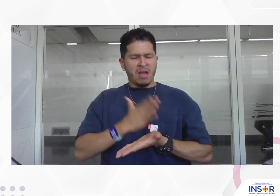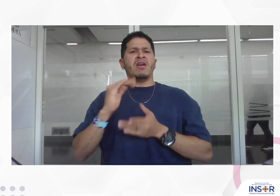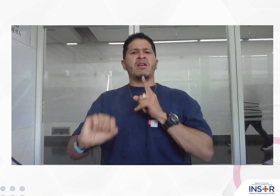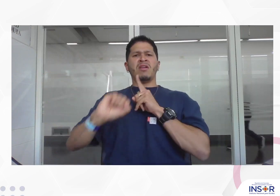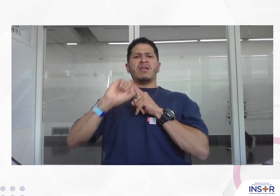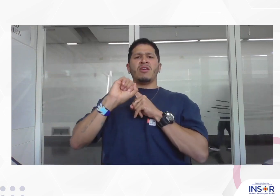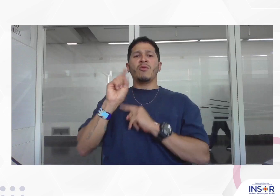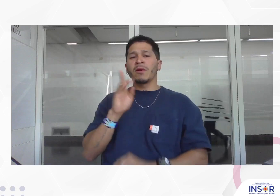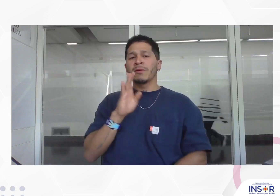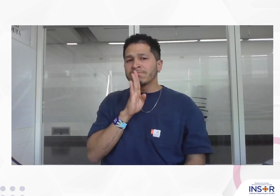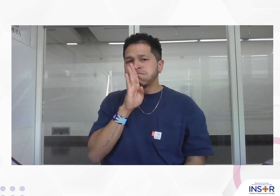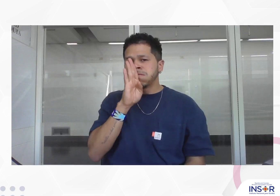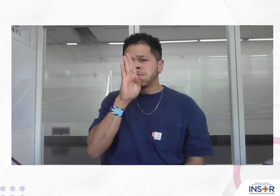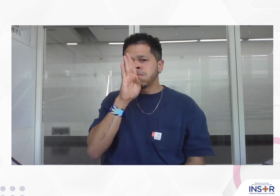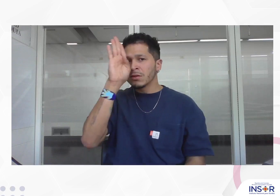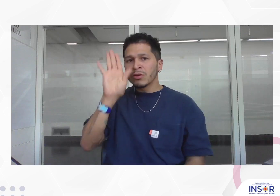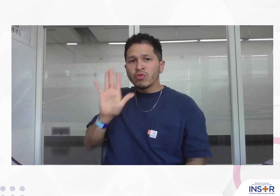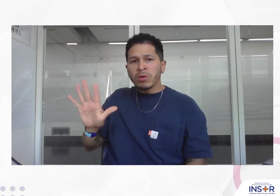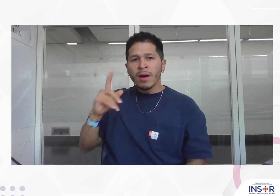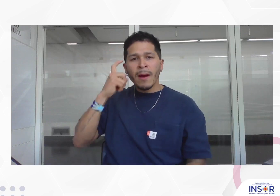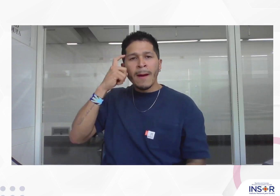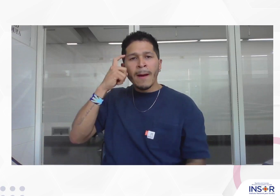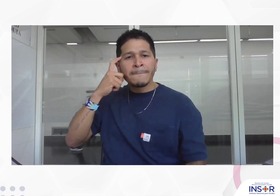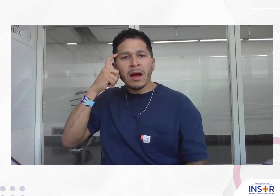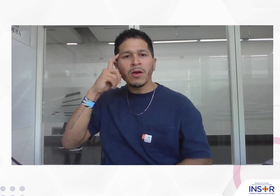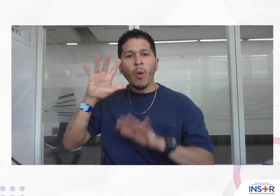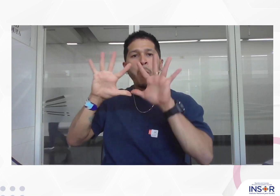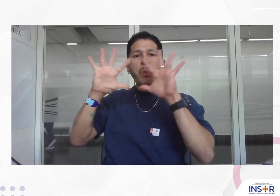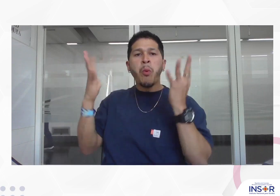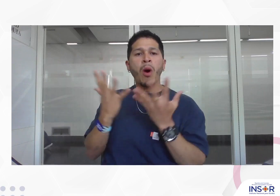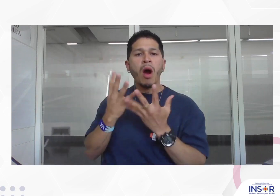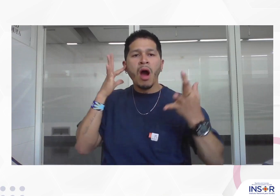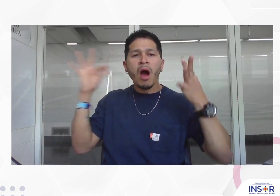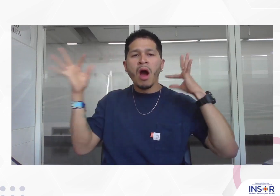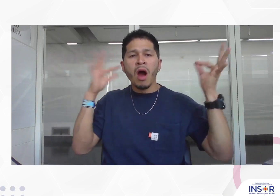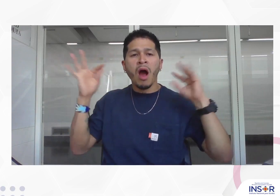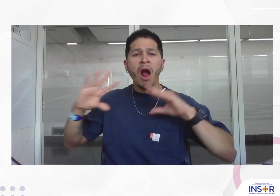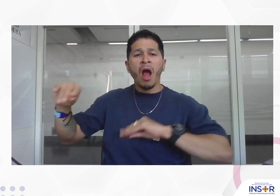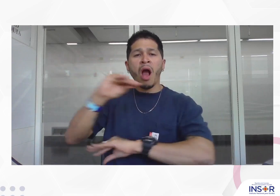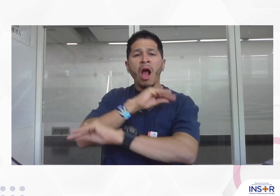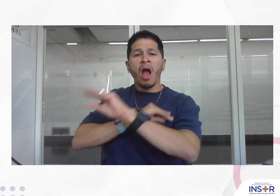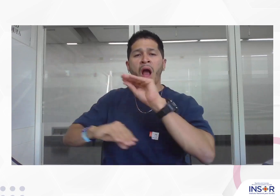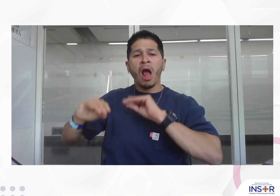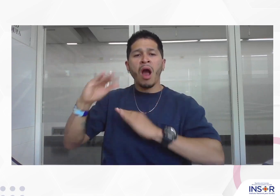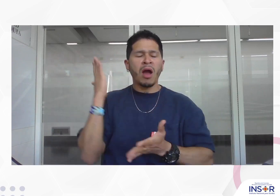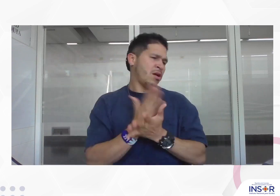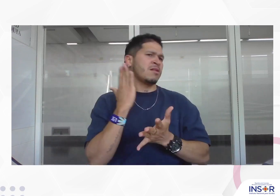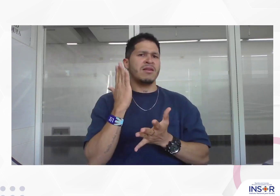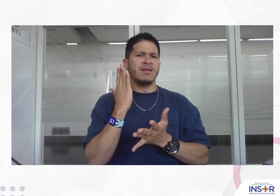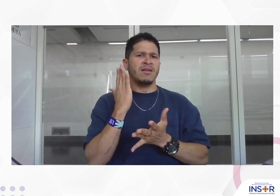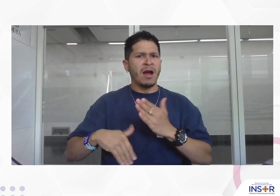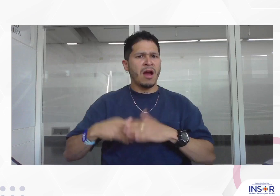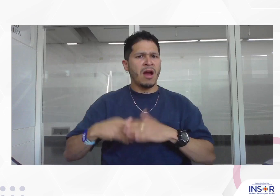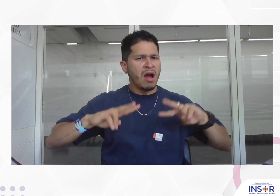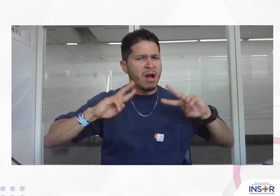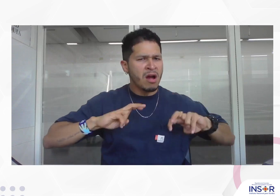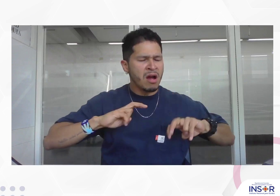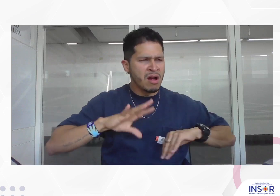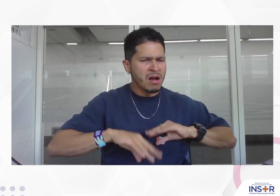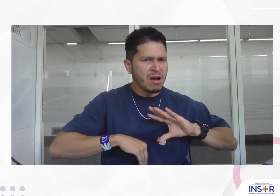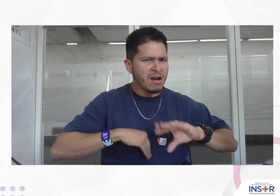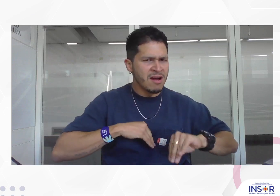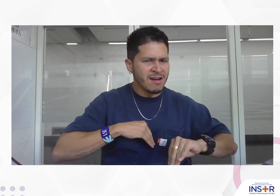no podía participar y hacer parte de la comunidad sorda? Pues claro que no. El pensamiento y la forma de ver el mundo de las